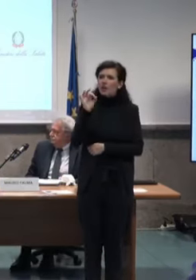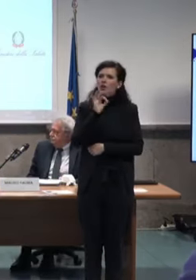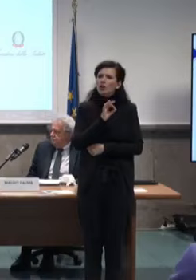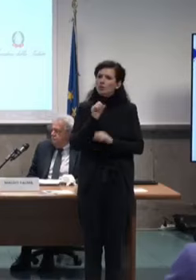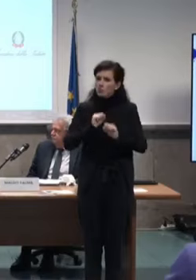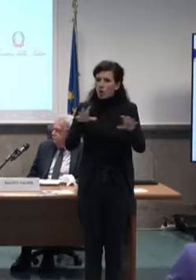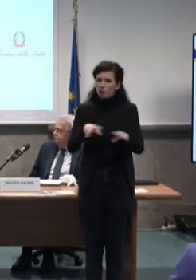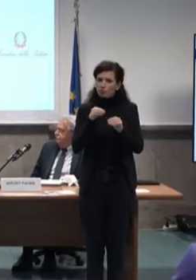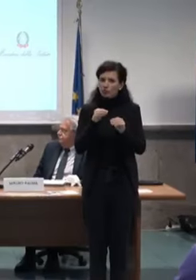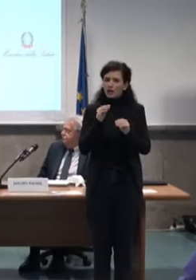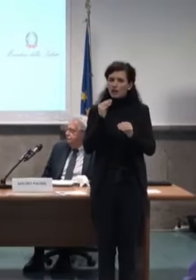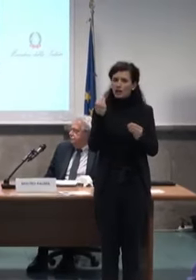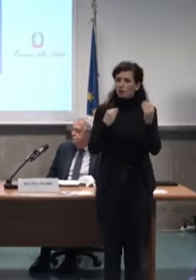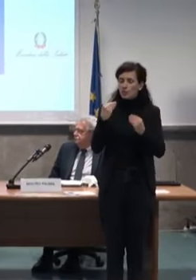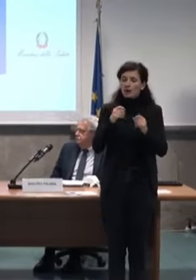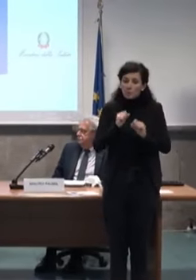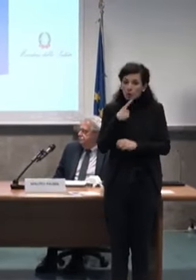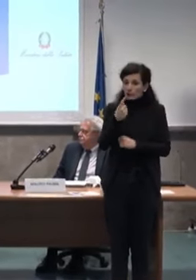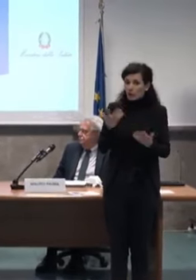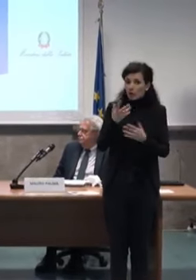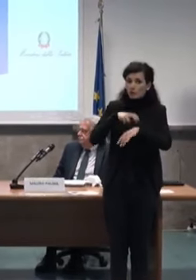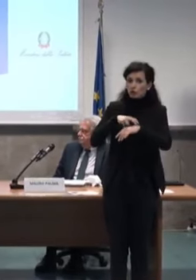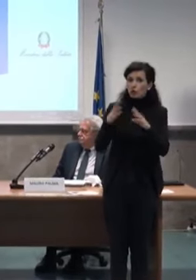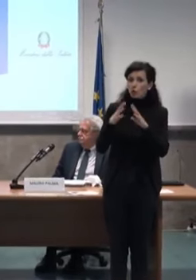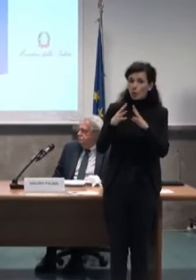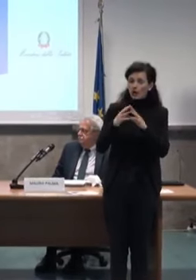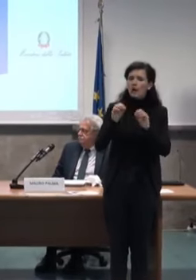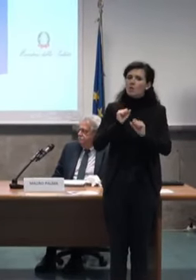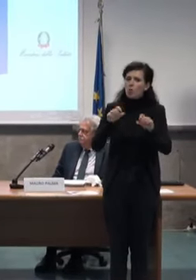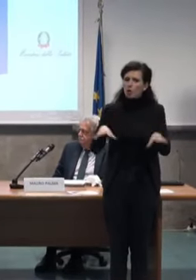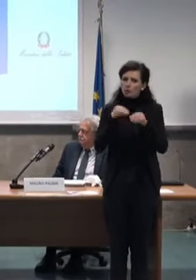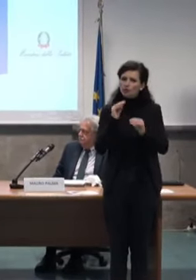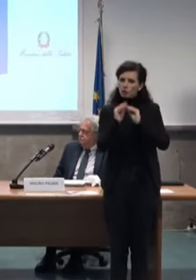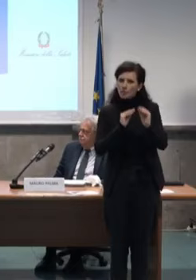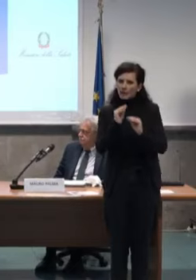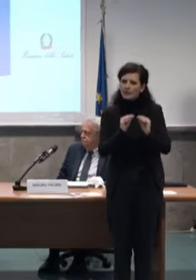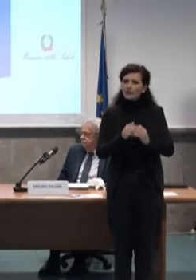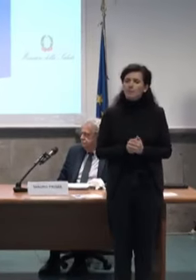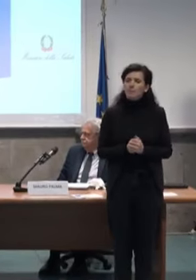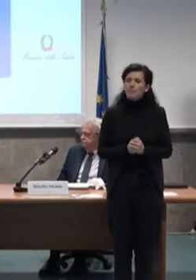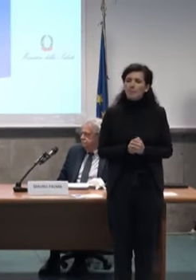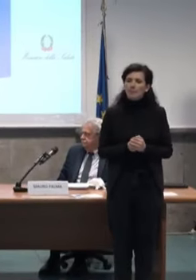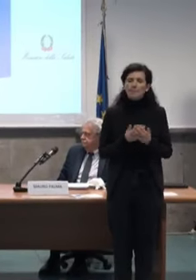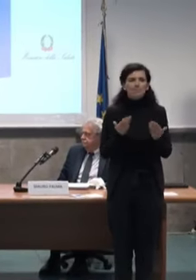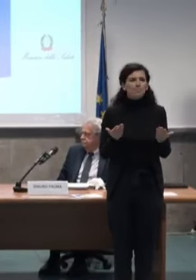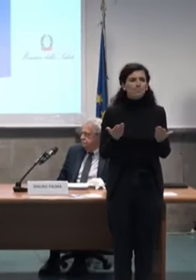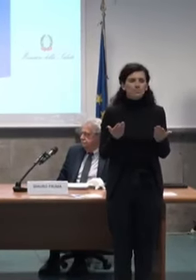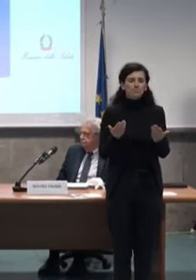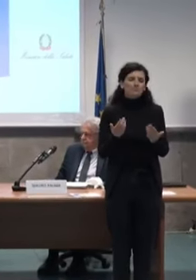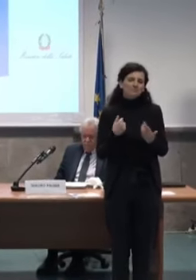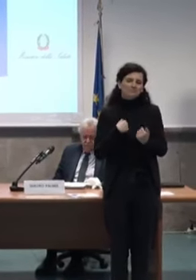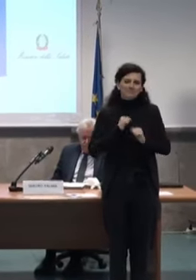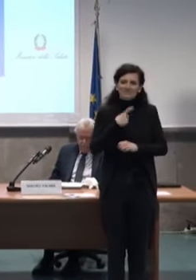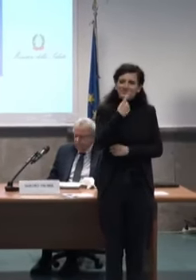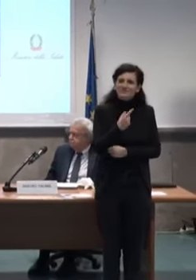vuol dire qualcosa dottor guerra o possiamo passare alle domande beh se in tanti innanzitutto